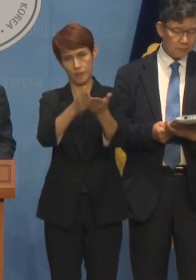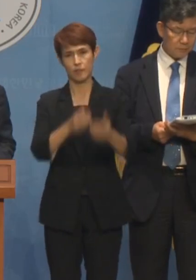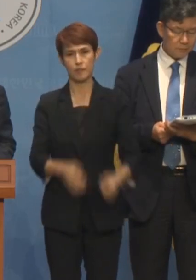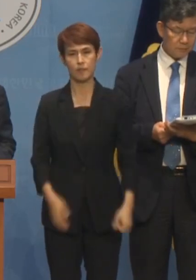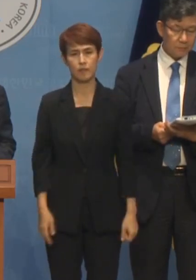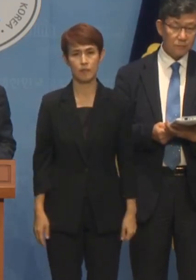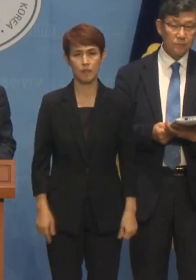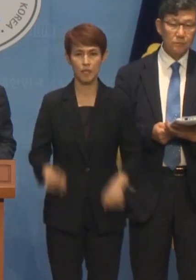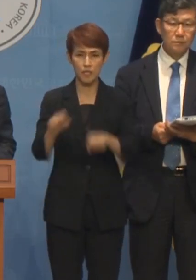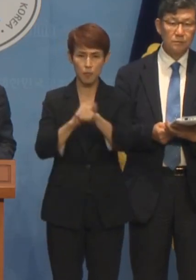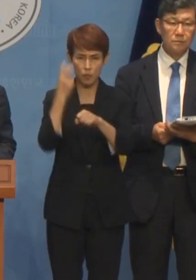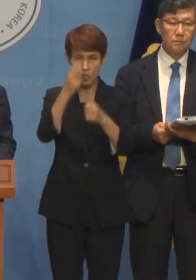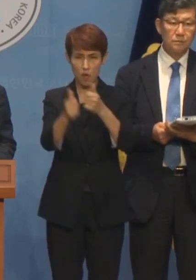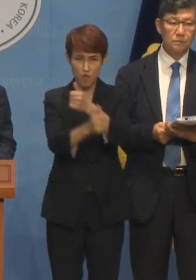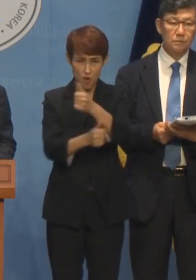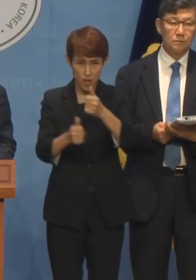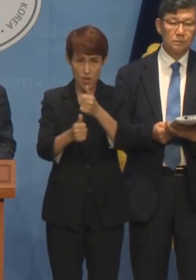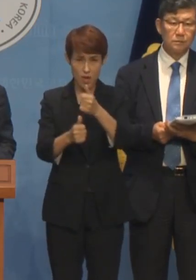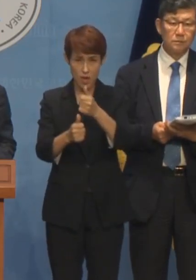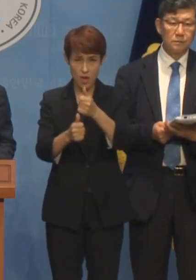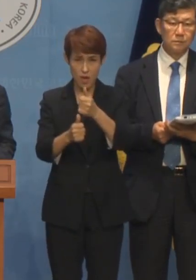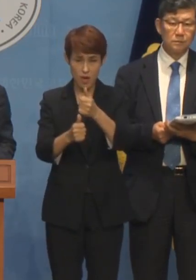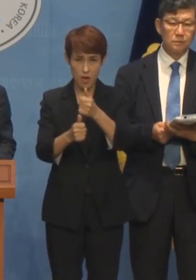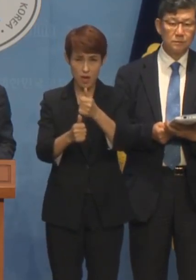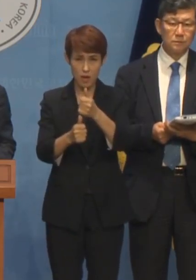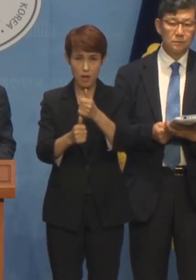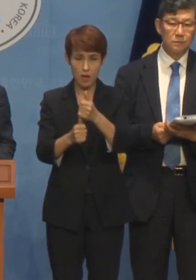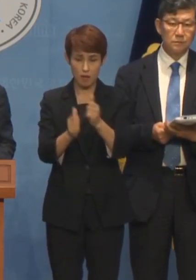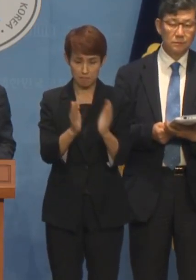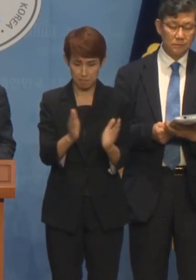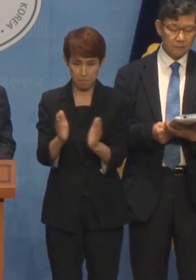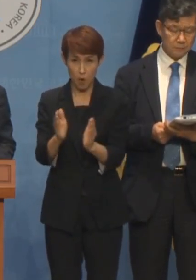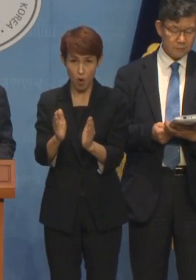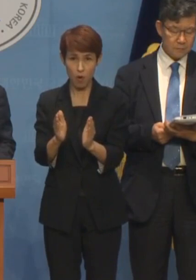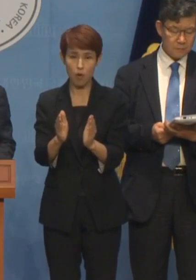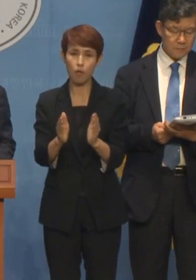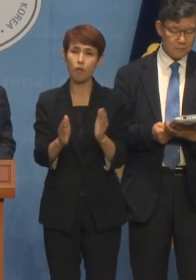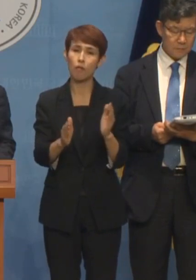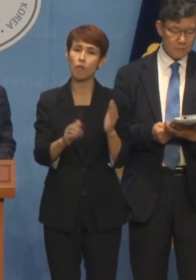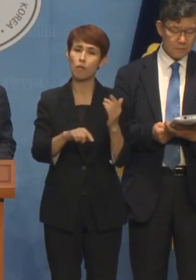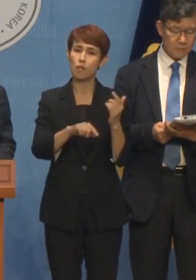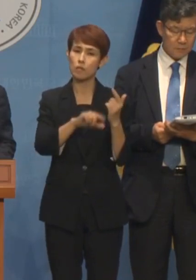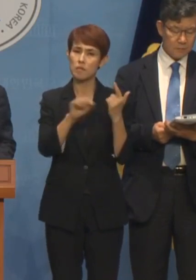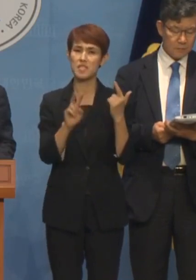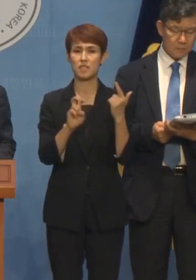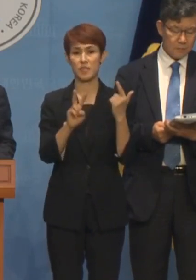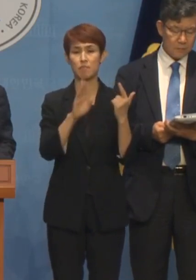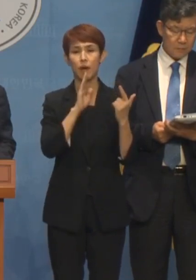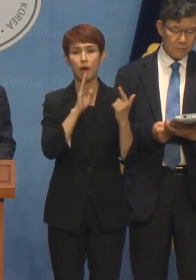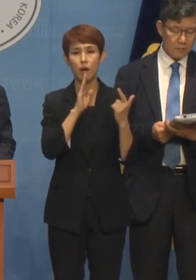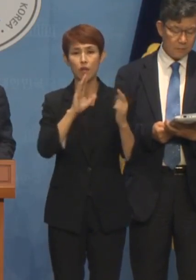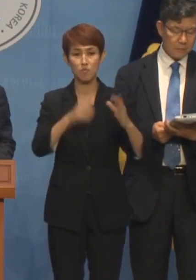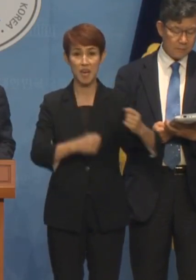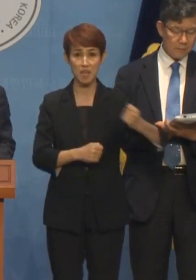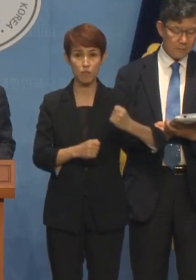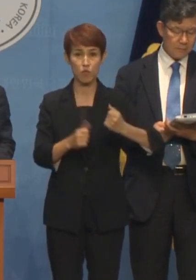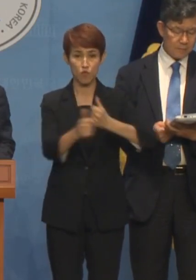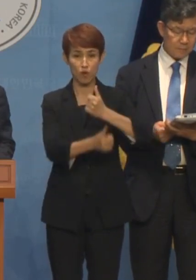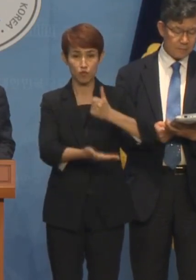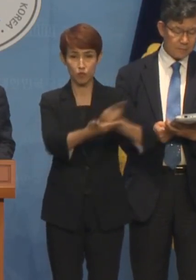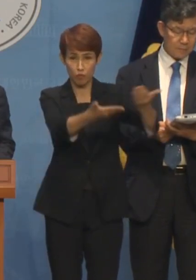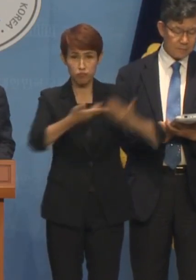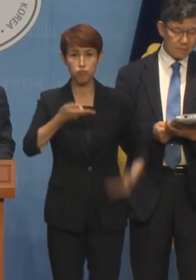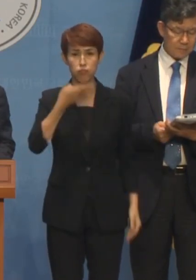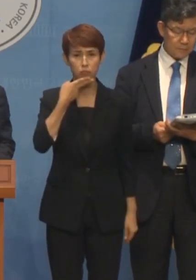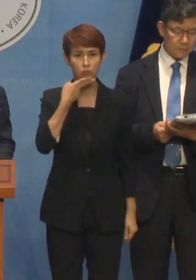특별조사위원회 구성 기한이 지난 20일이었으나 국민의힘이 위원 추천을 하지 않고